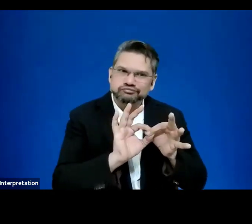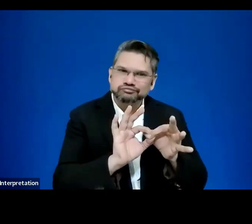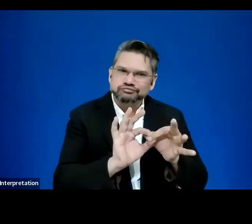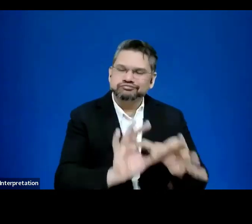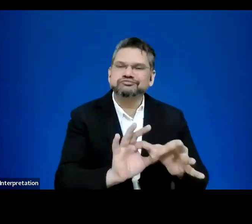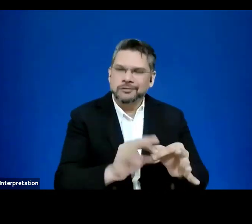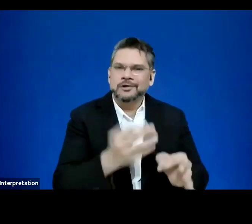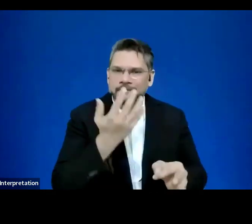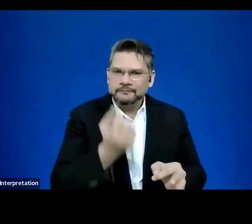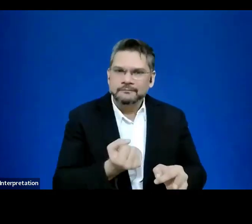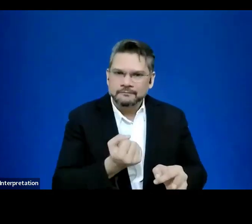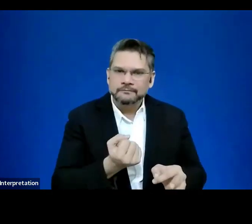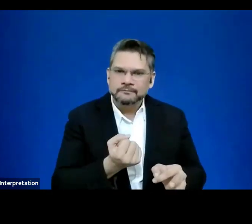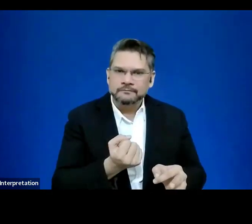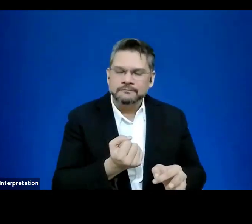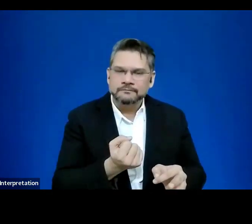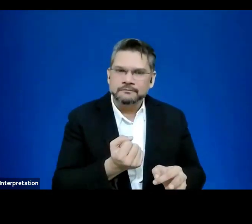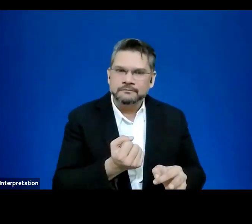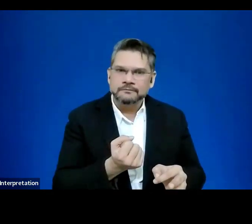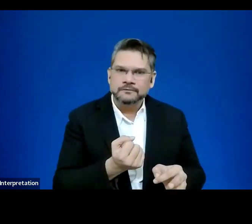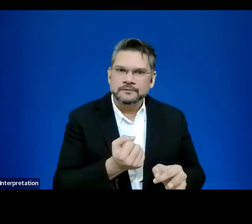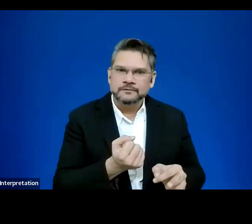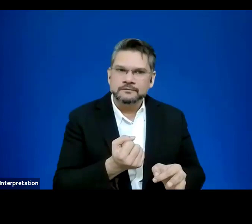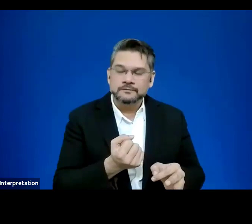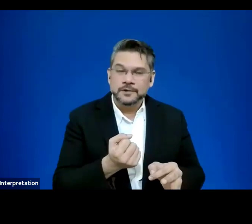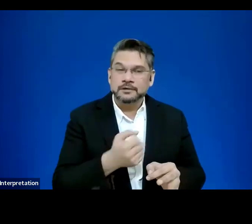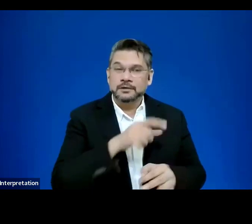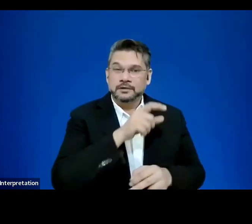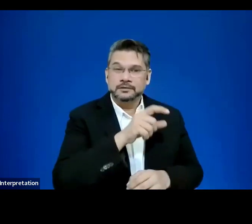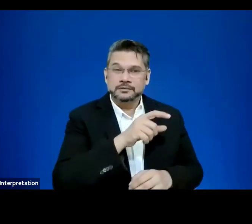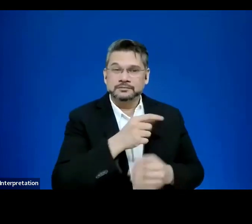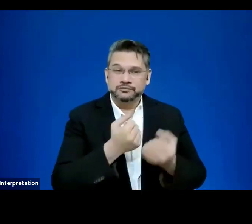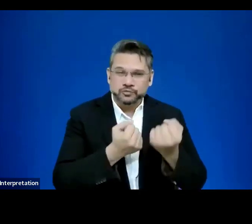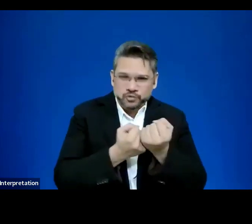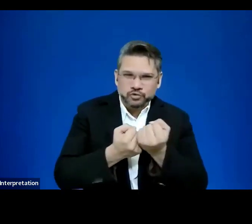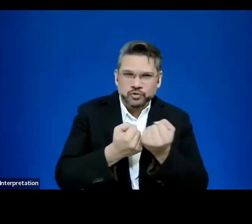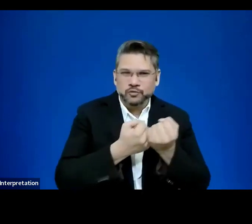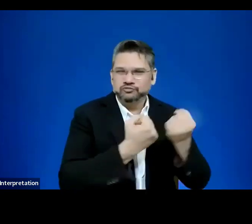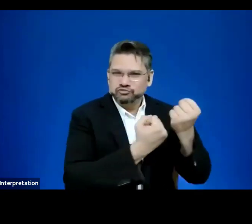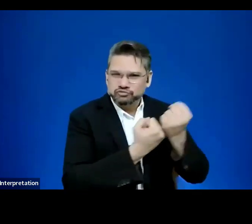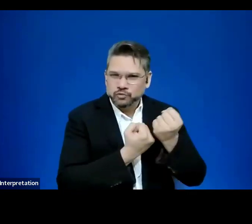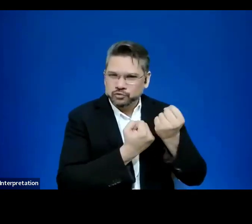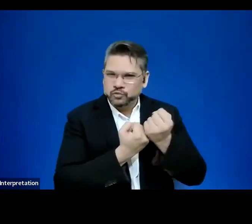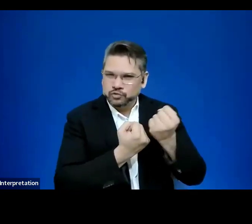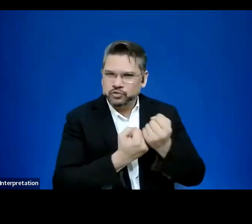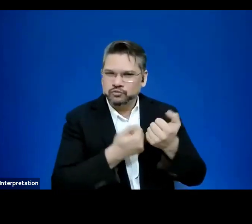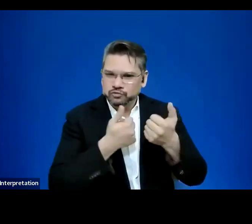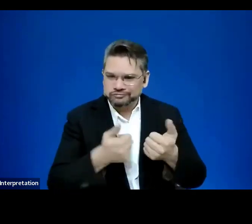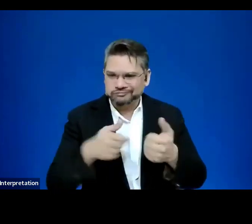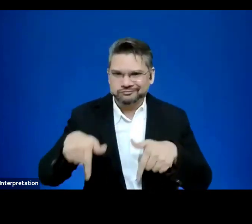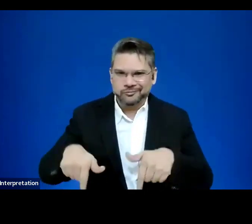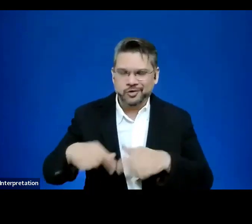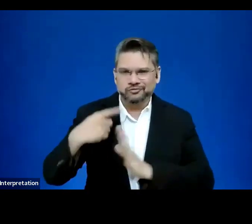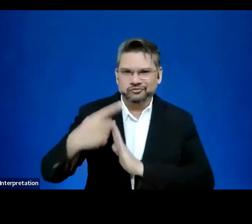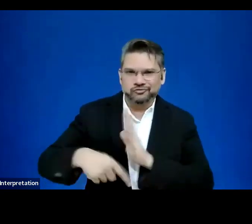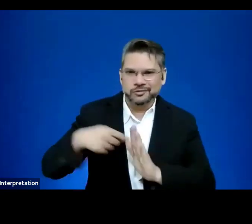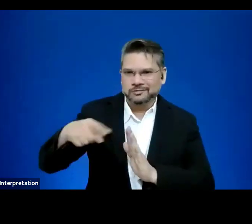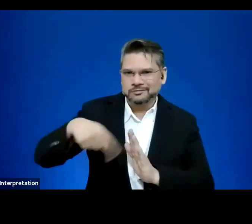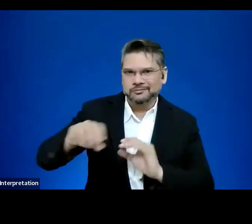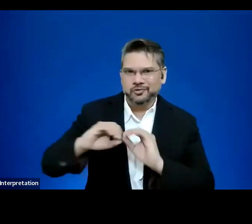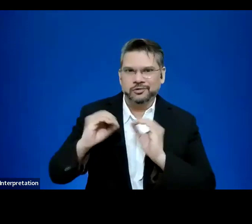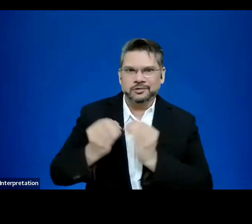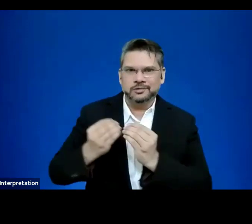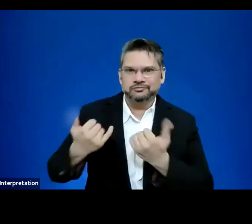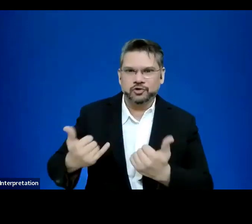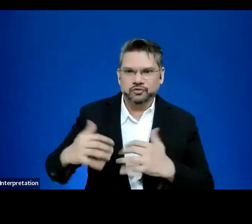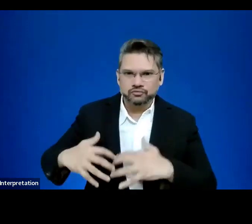再见到他，在之后的工作坊，我希望我们的这些连接